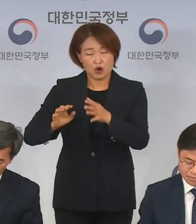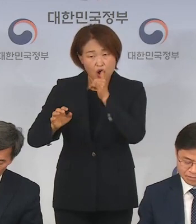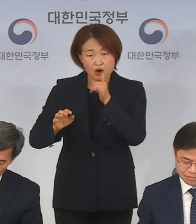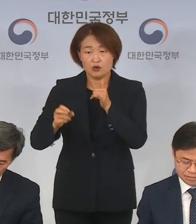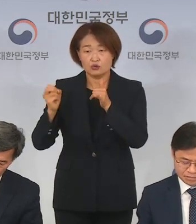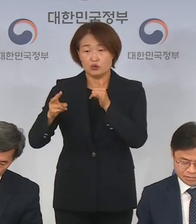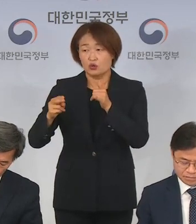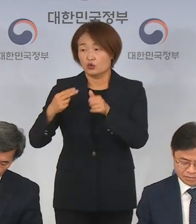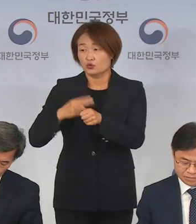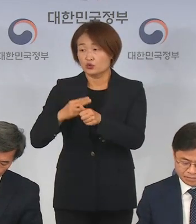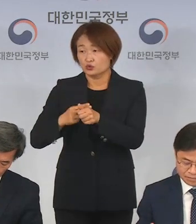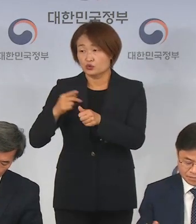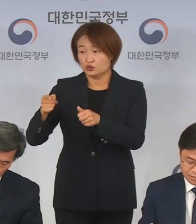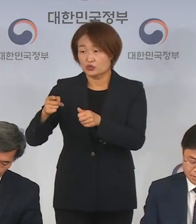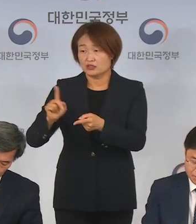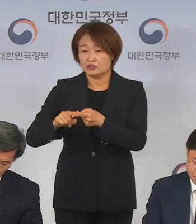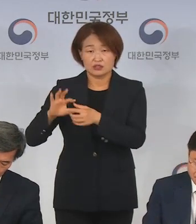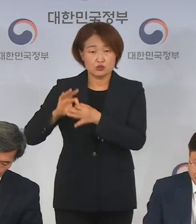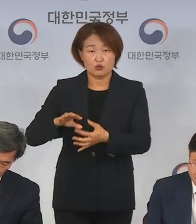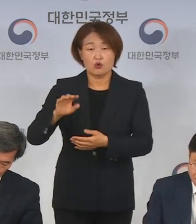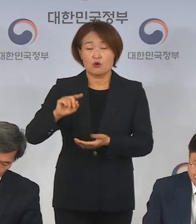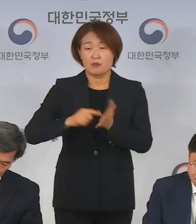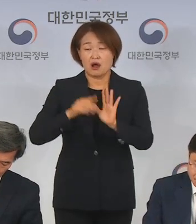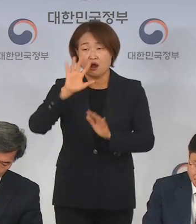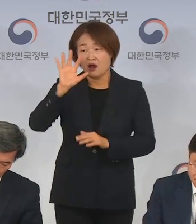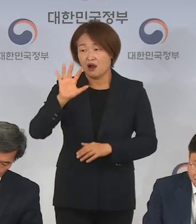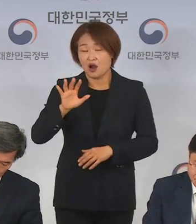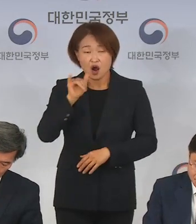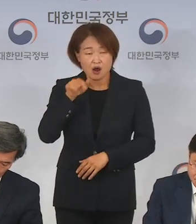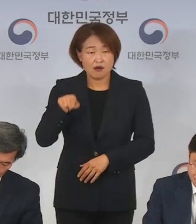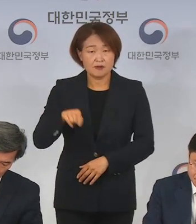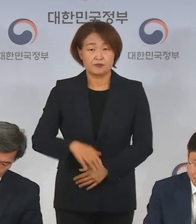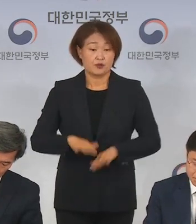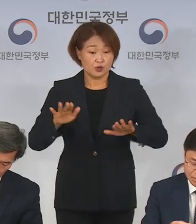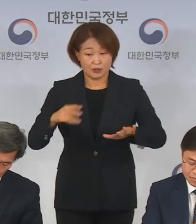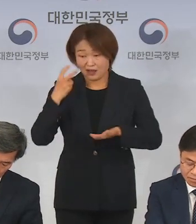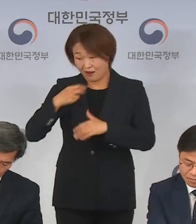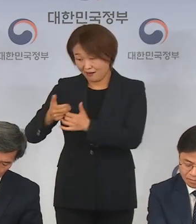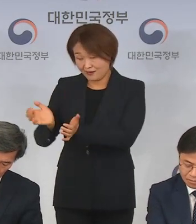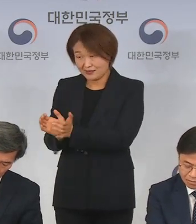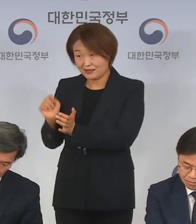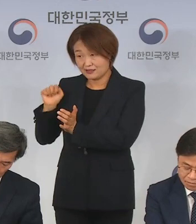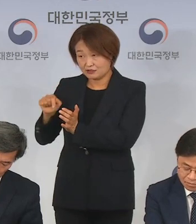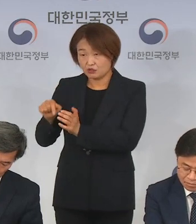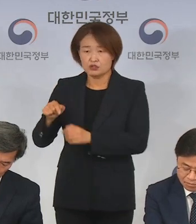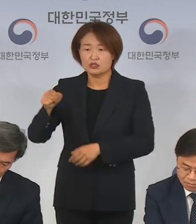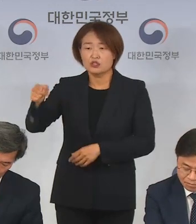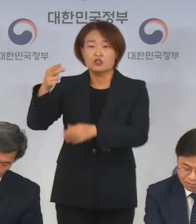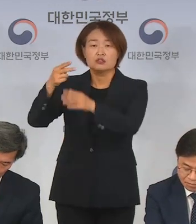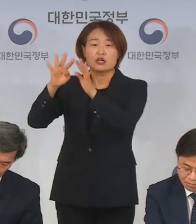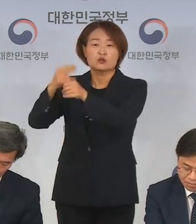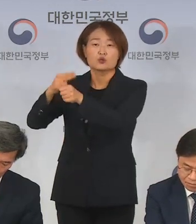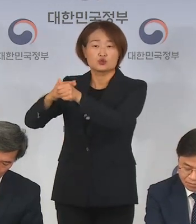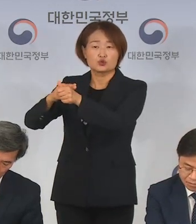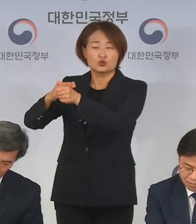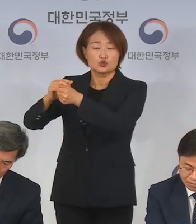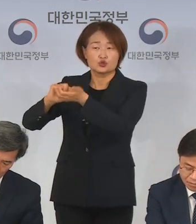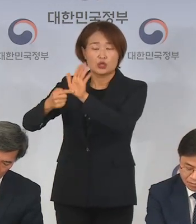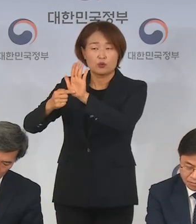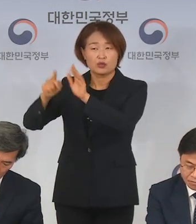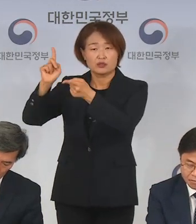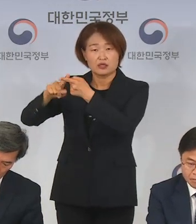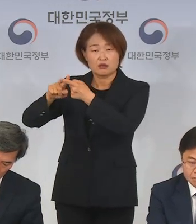교수께서 아마 참석을 해서 관련 발언을 반복하실 것으로 보이는데 이번 시찰단 점검에서 이 교수의 주장을 얼만큼 실효성